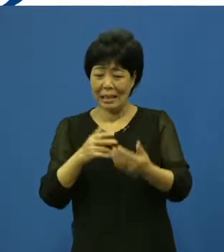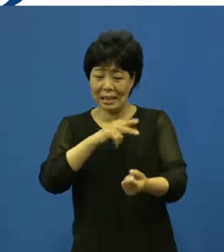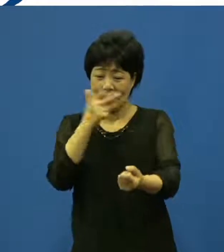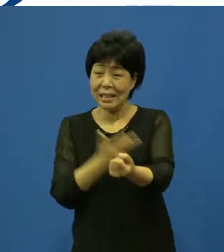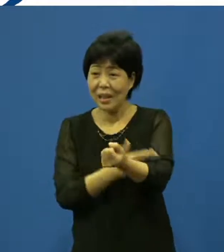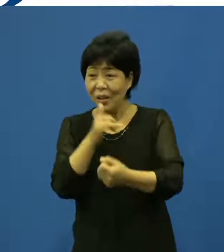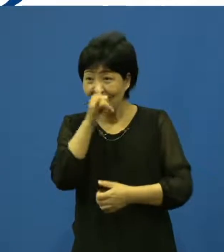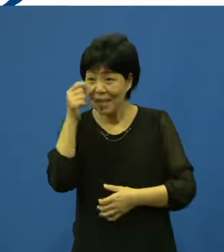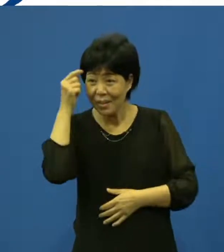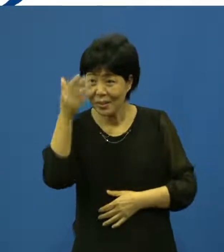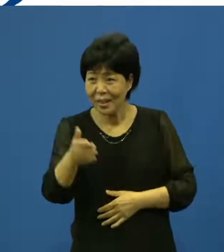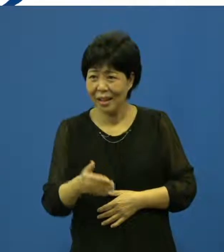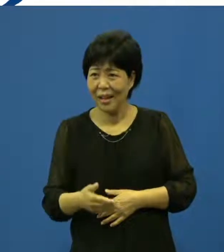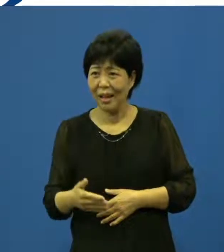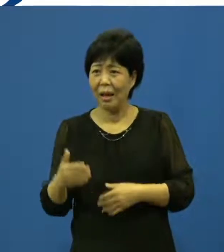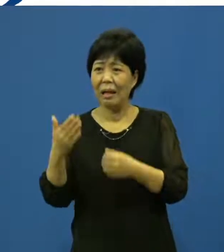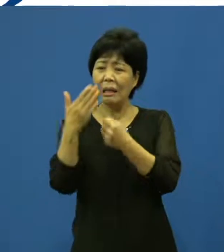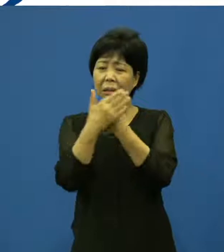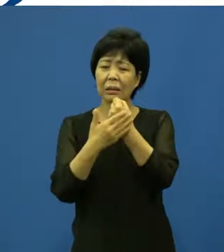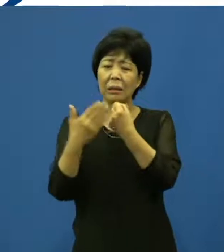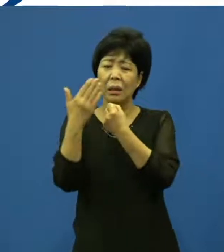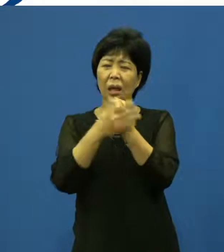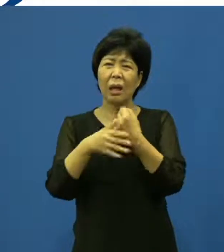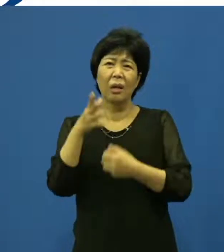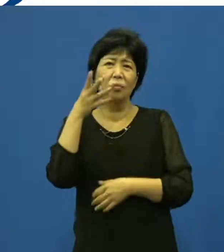그리고 그 은혜가 익숙해져 버린 것입니다.